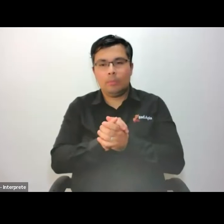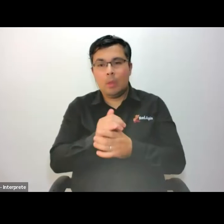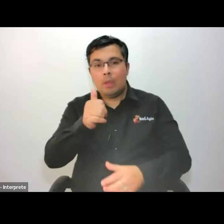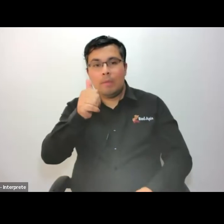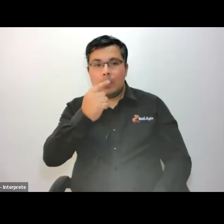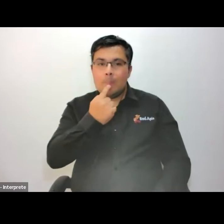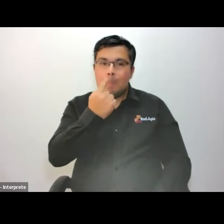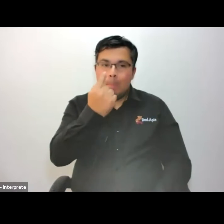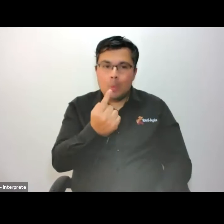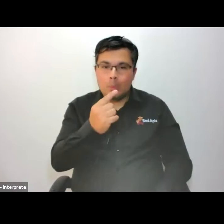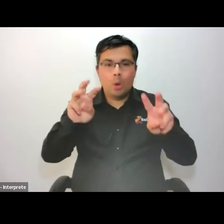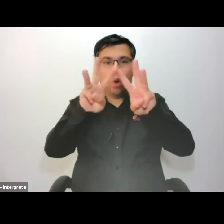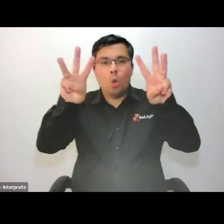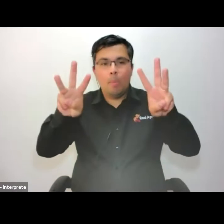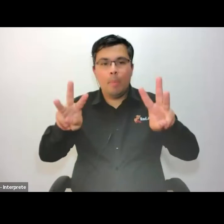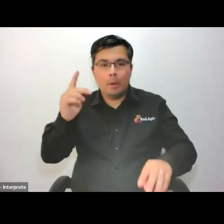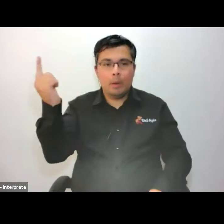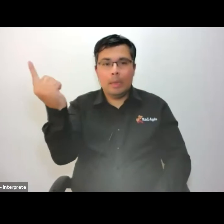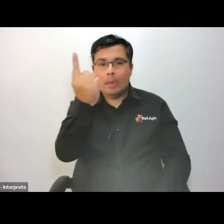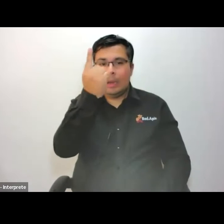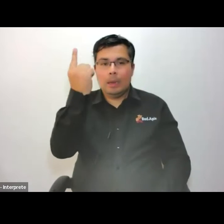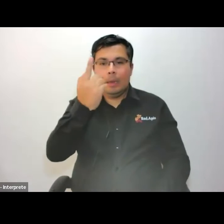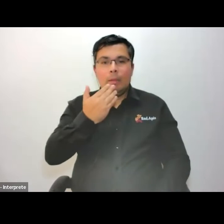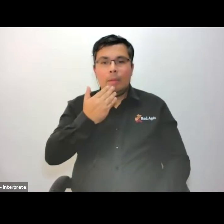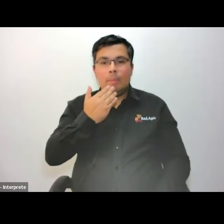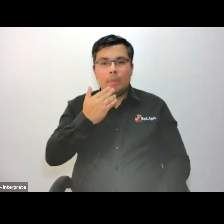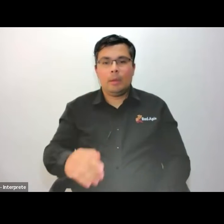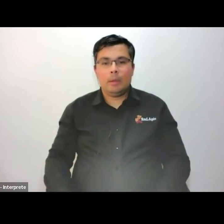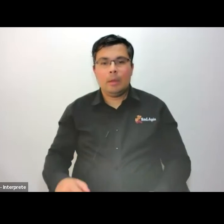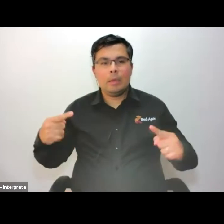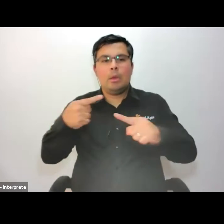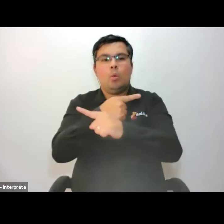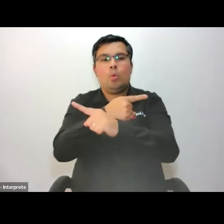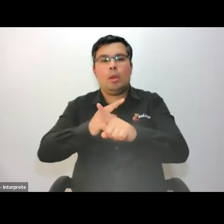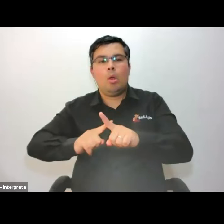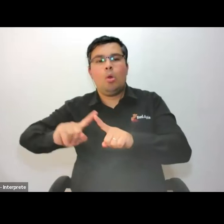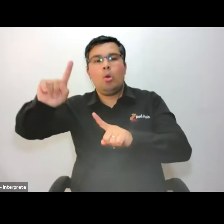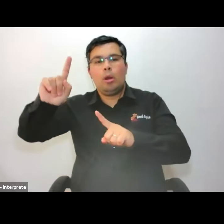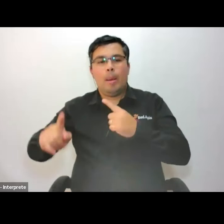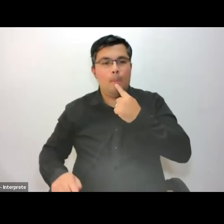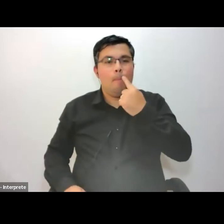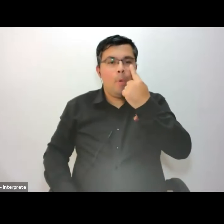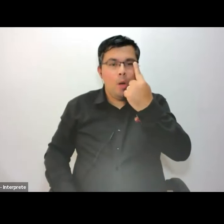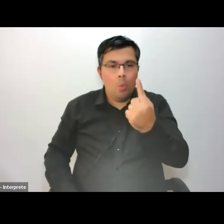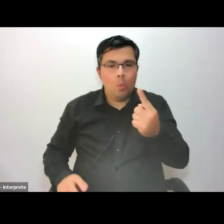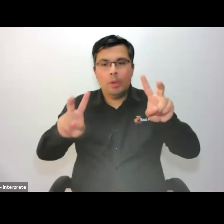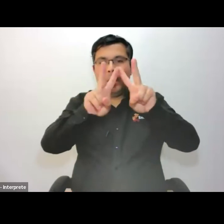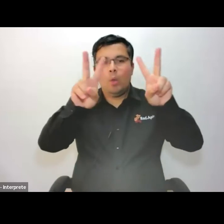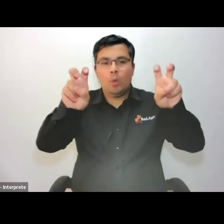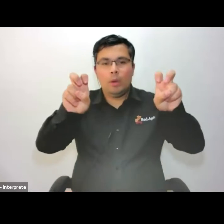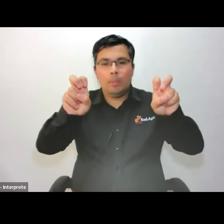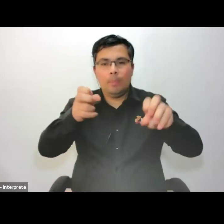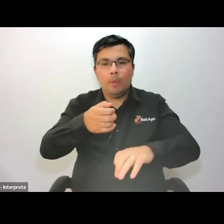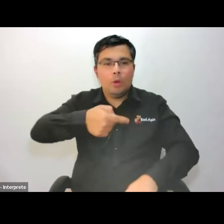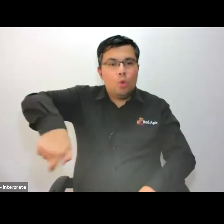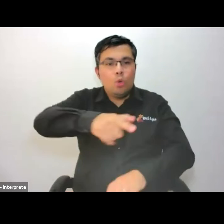Como marco general, porque también se cruza con otras consultas en la materia, tenemos que entender que esta